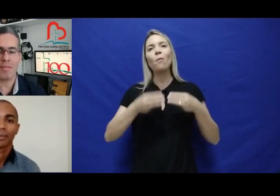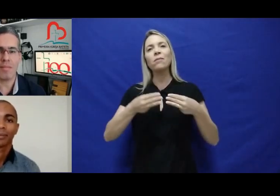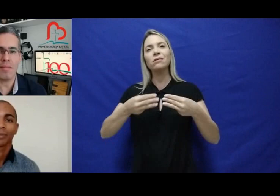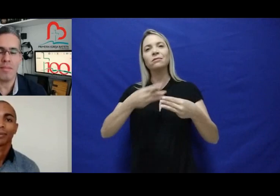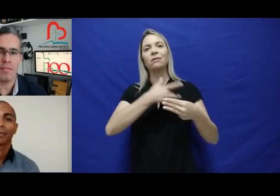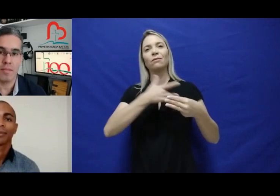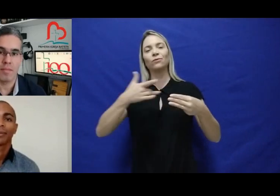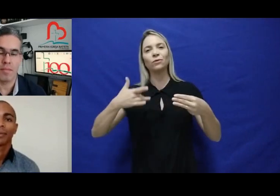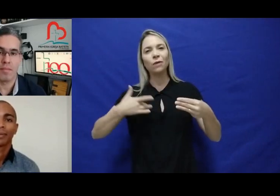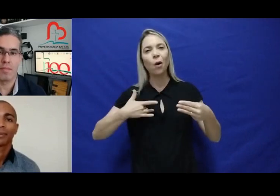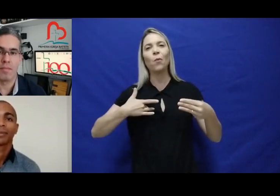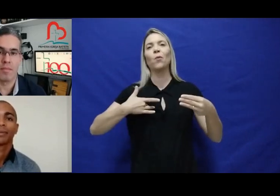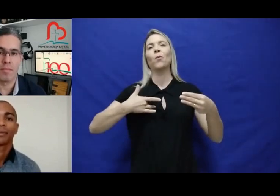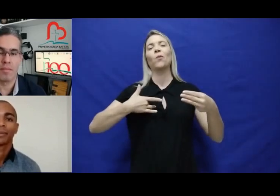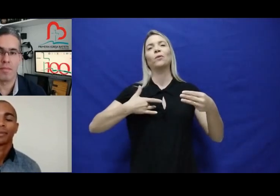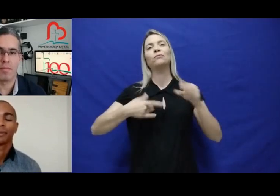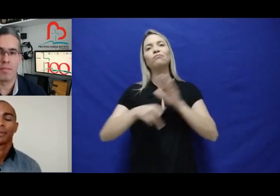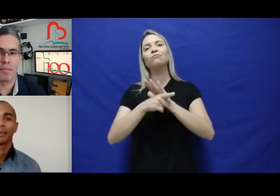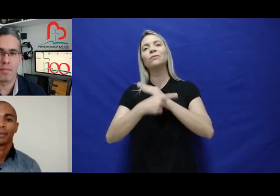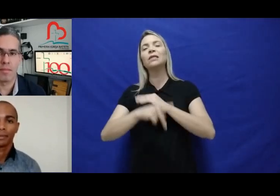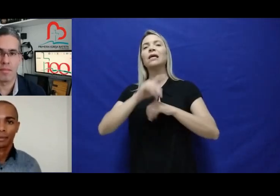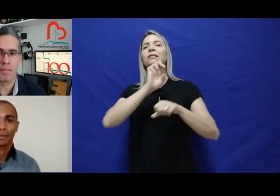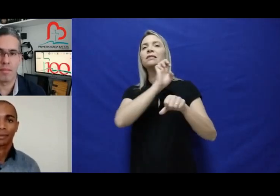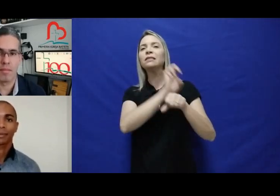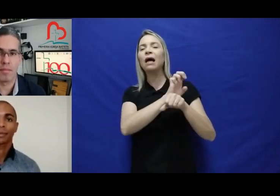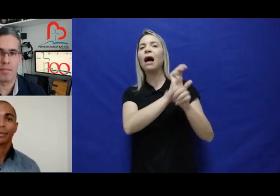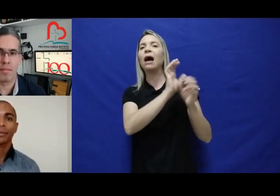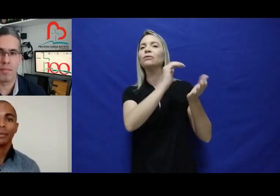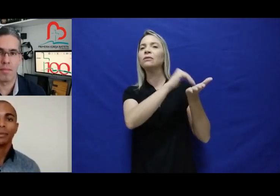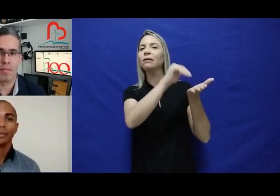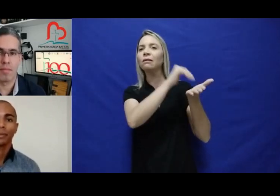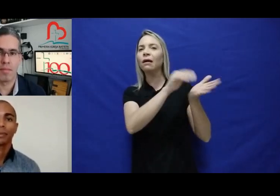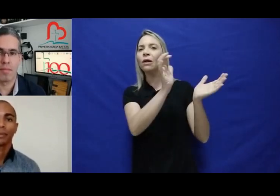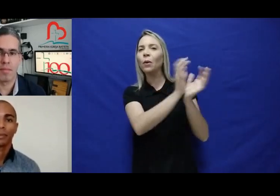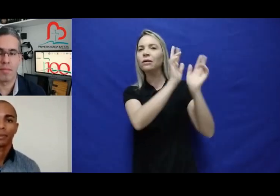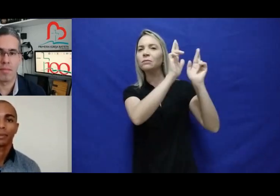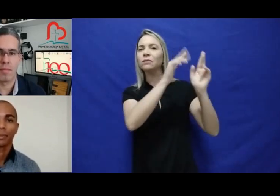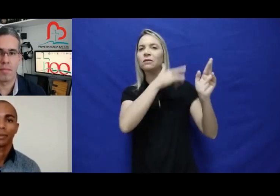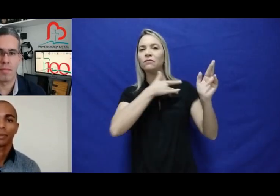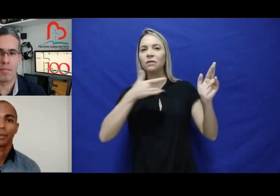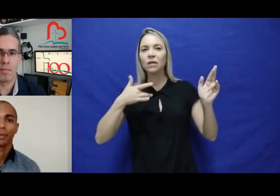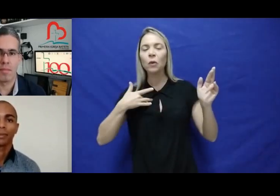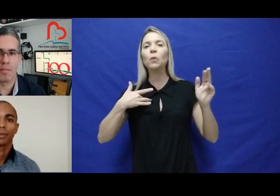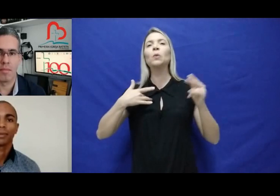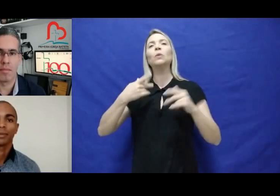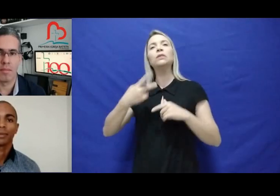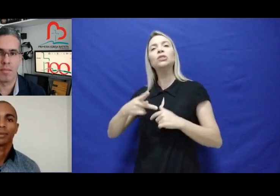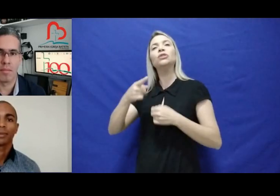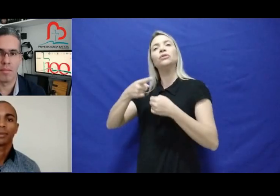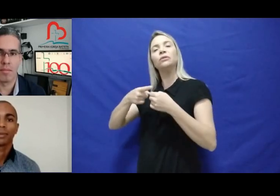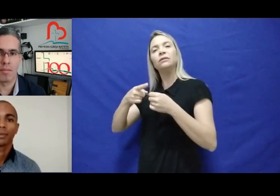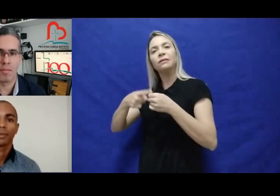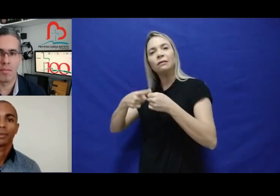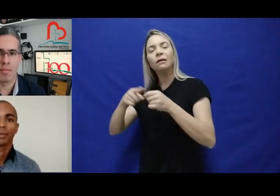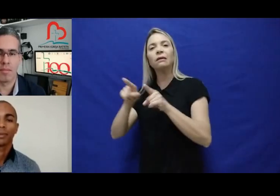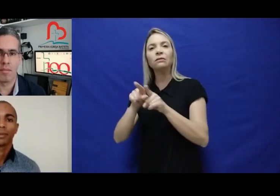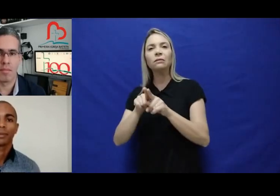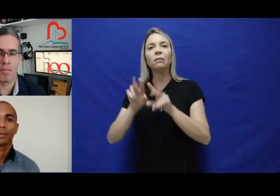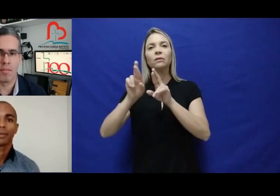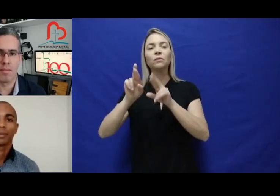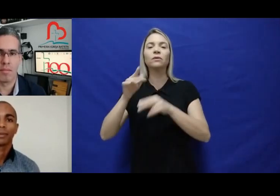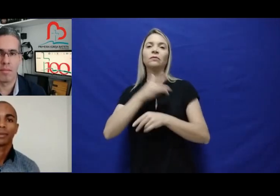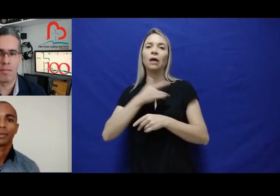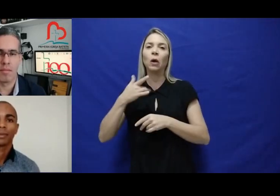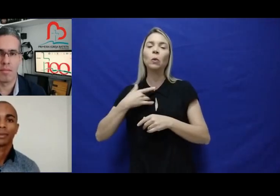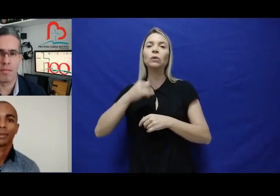sido recomendados pelo Ministério da Saúde e pelas secretarias de Estado e de município da saúde.